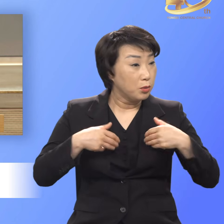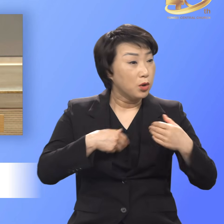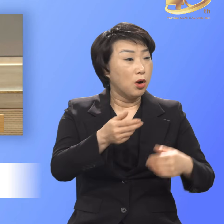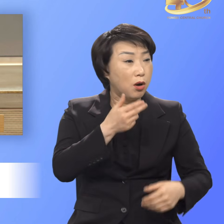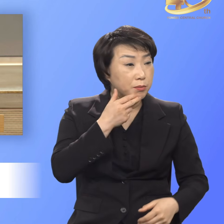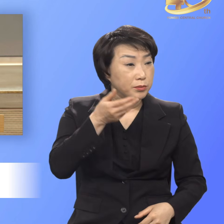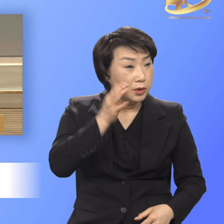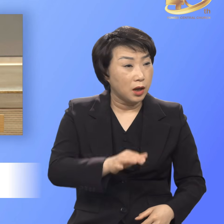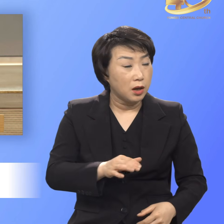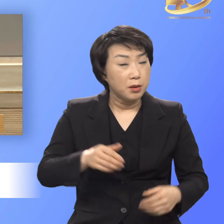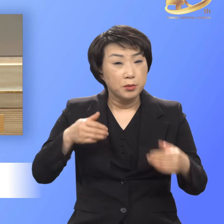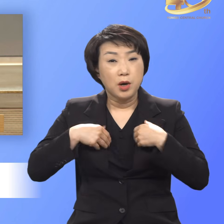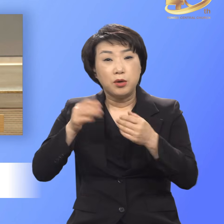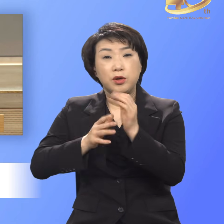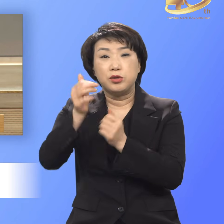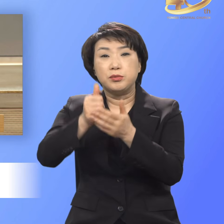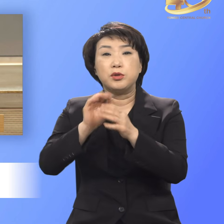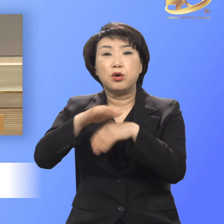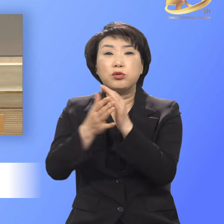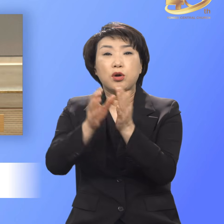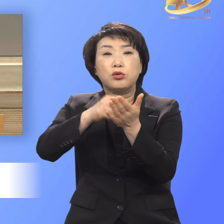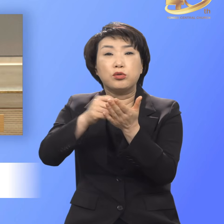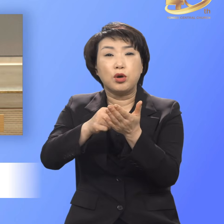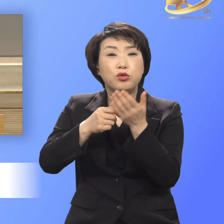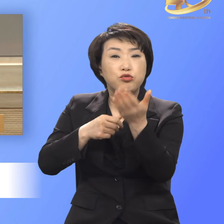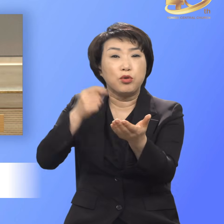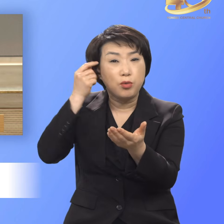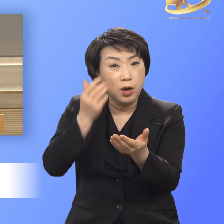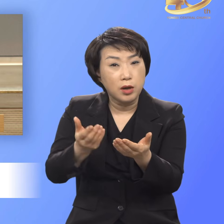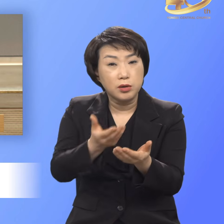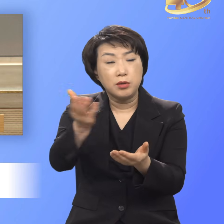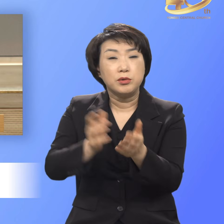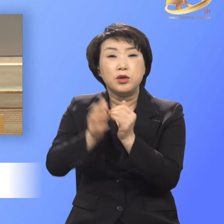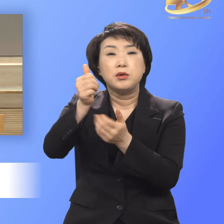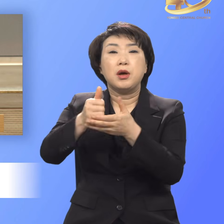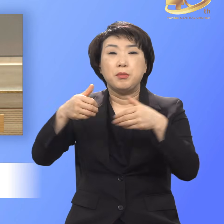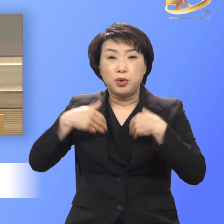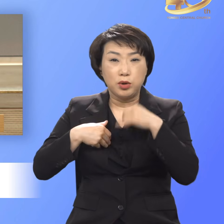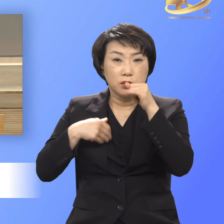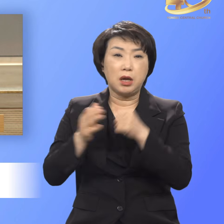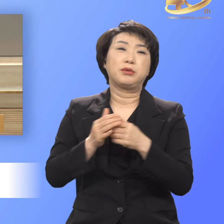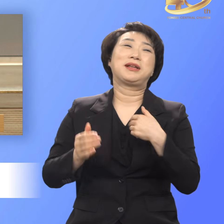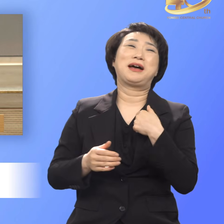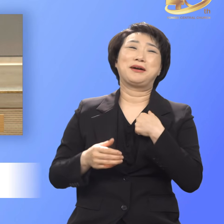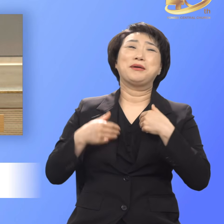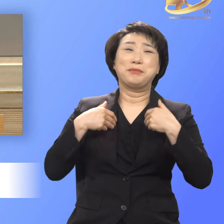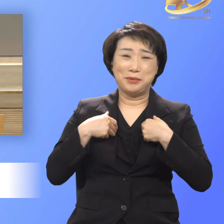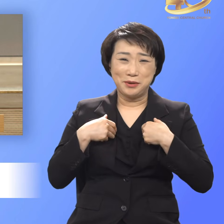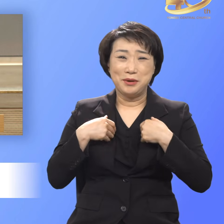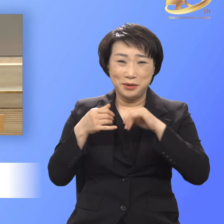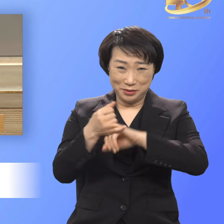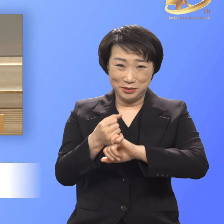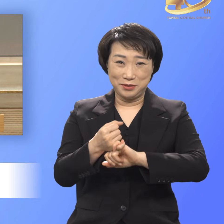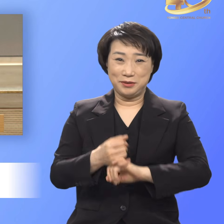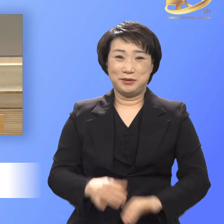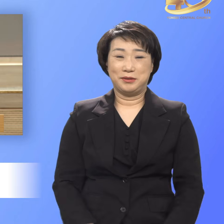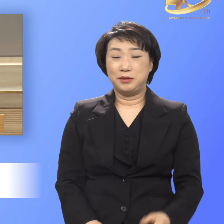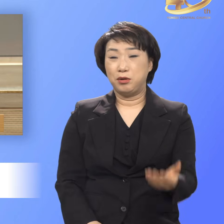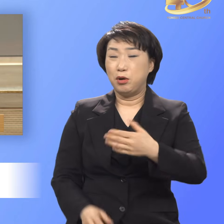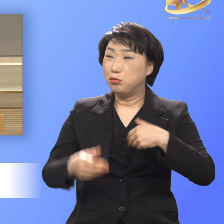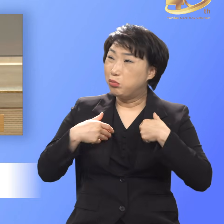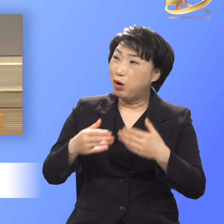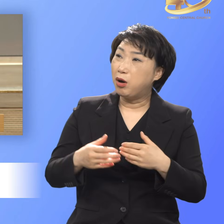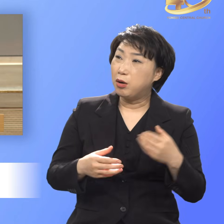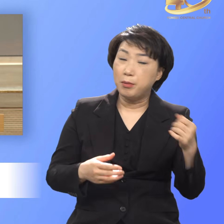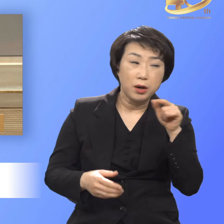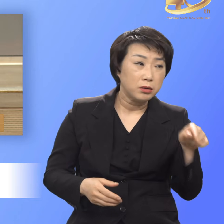뭐더러 필요하다고 예수님이 기록했어? 예수님이 필요하다고 했으면 내가 필요한 거야. 근데 필요